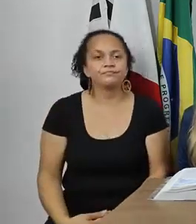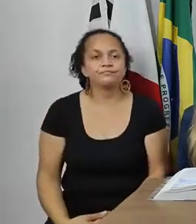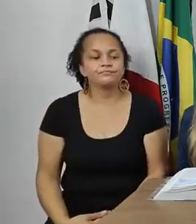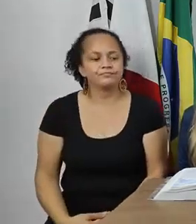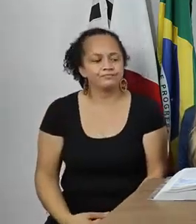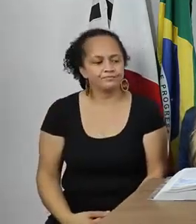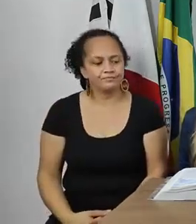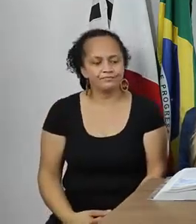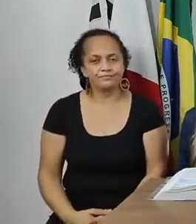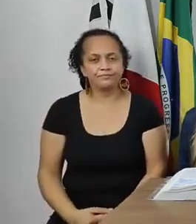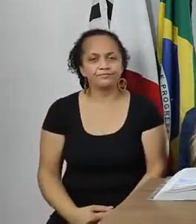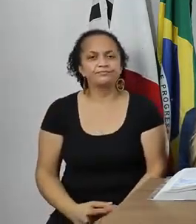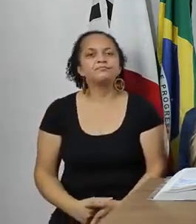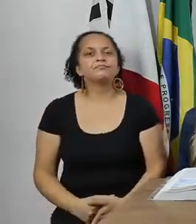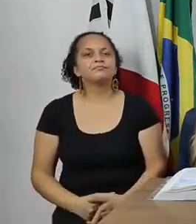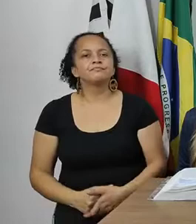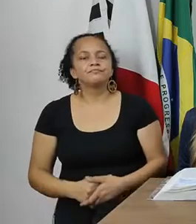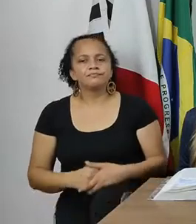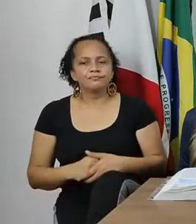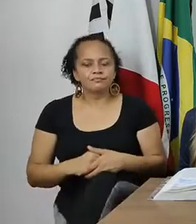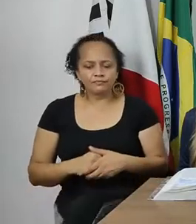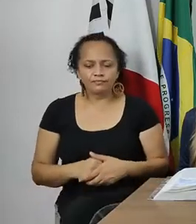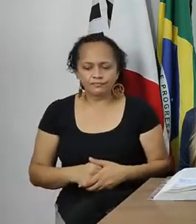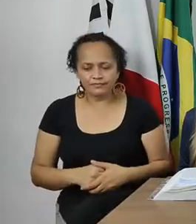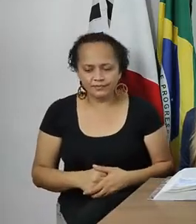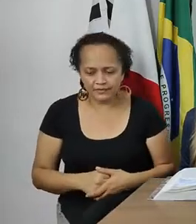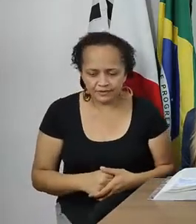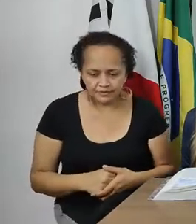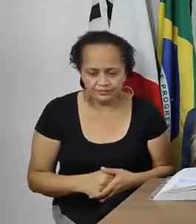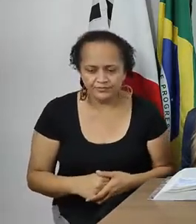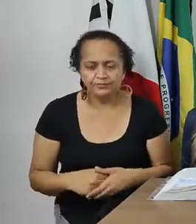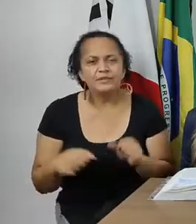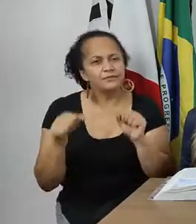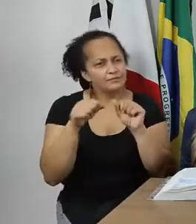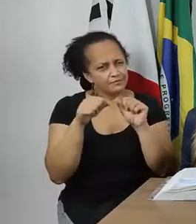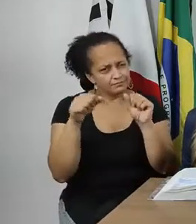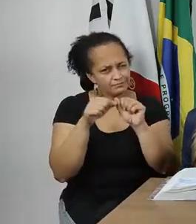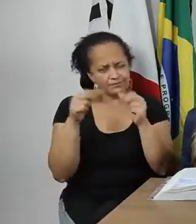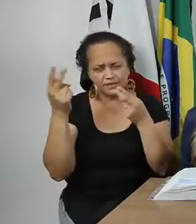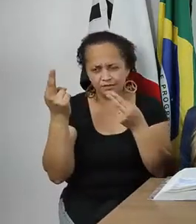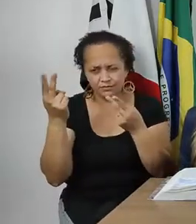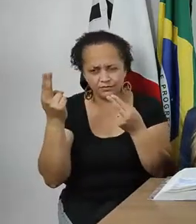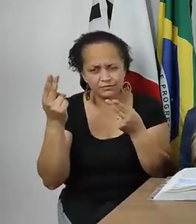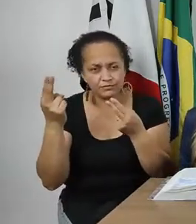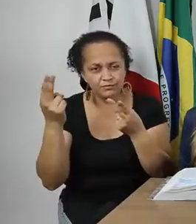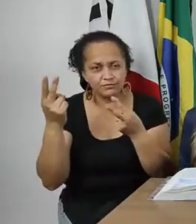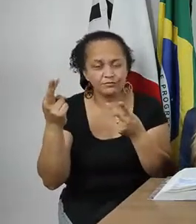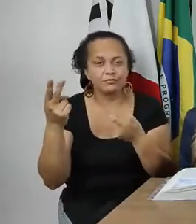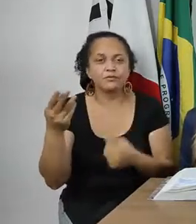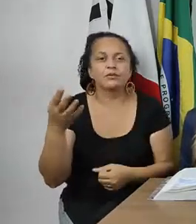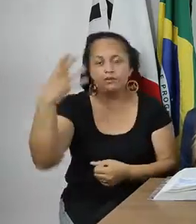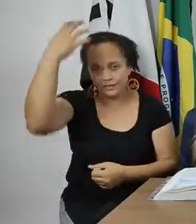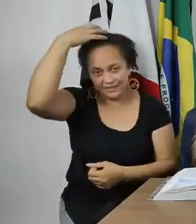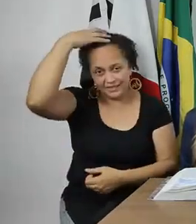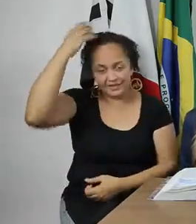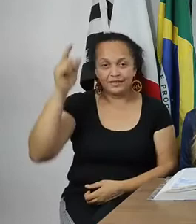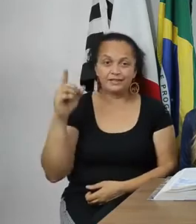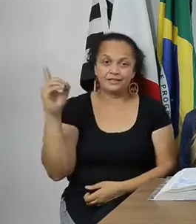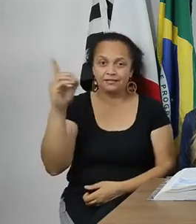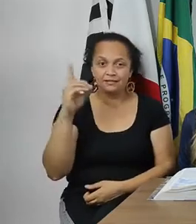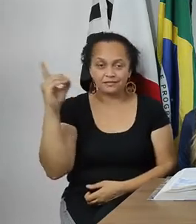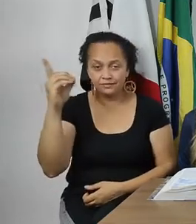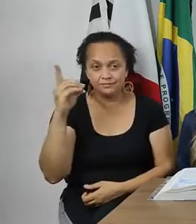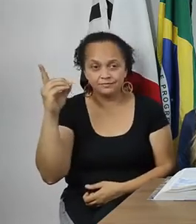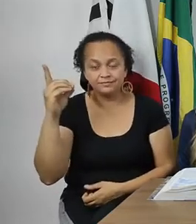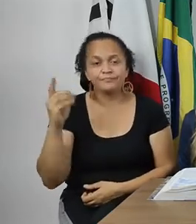o seguinte: seguindo o exemplo do seu antepassado, o rei Davi, Ezequias fez aquilo